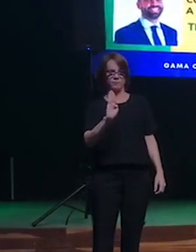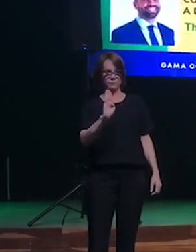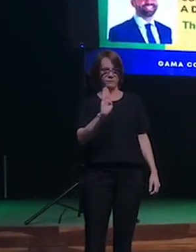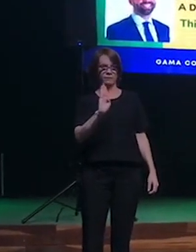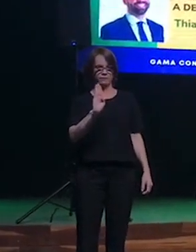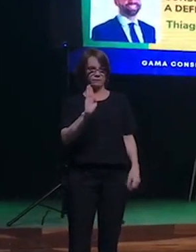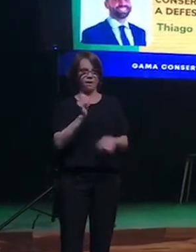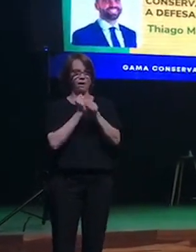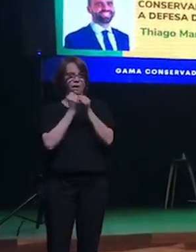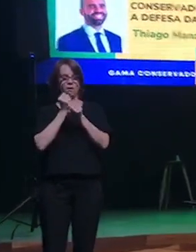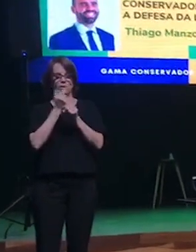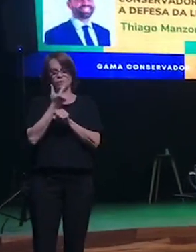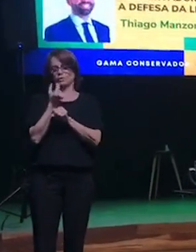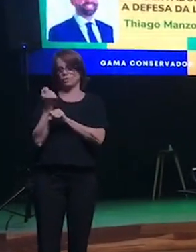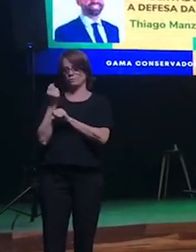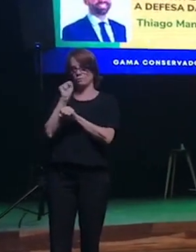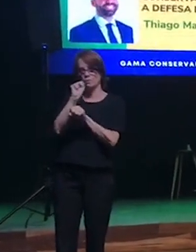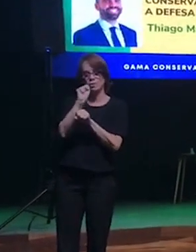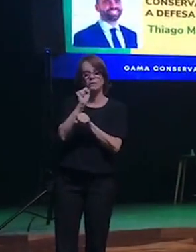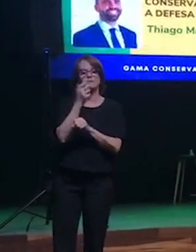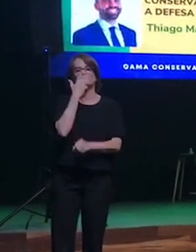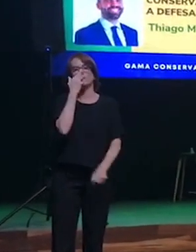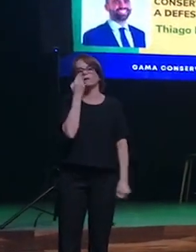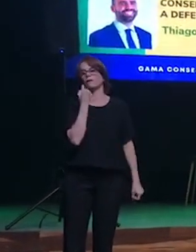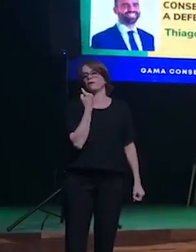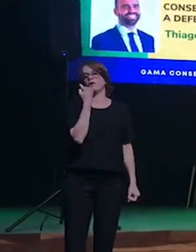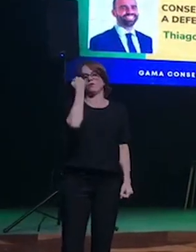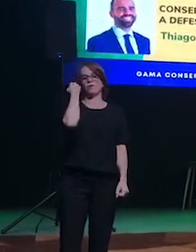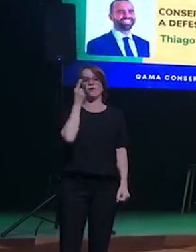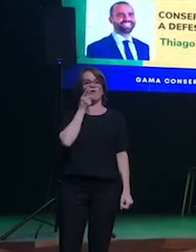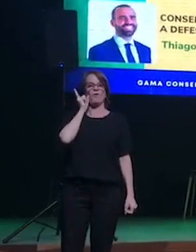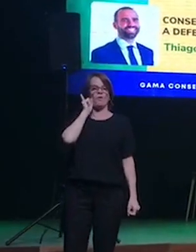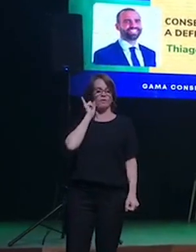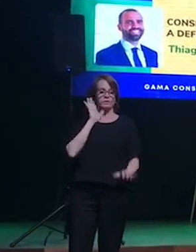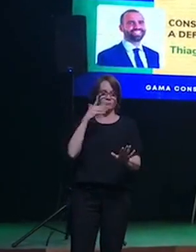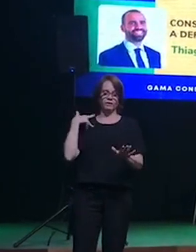foi ontem. Mas já passou um tempinho. Infelizmente, a